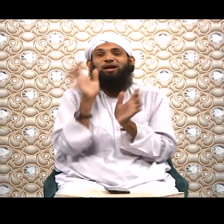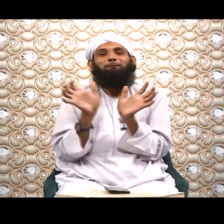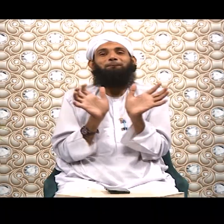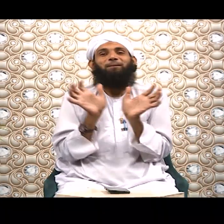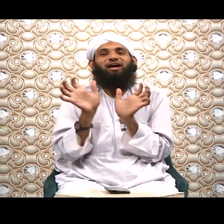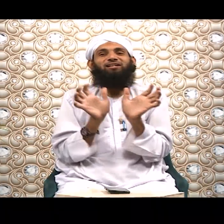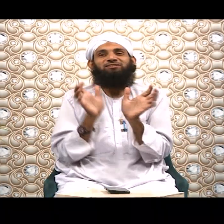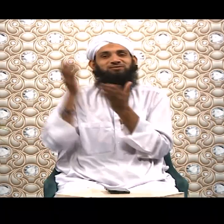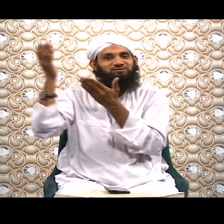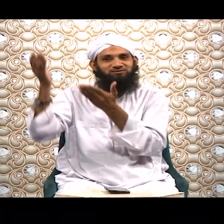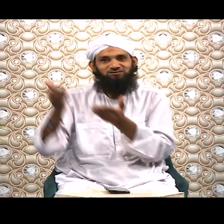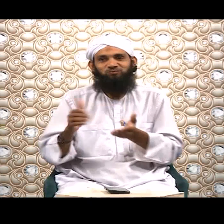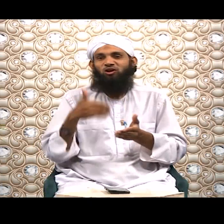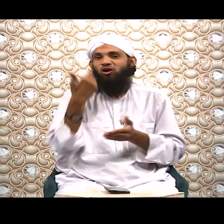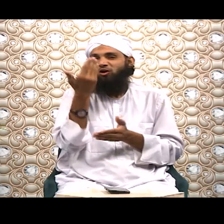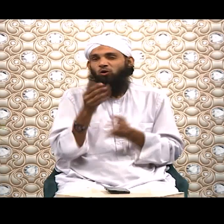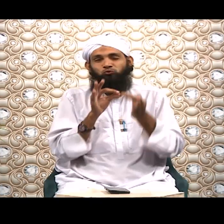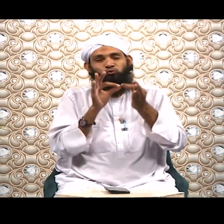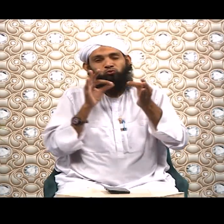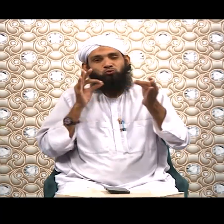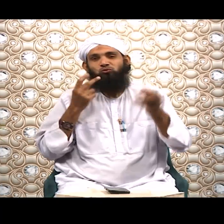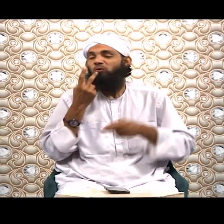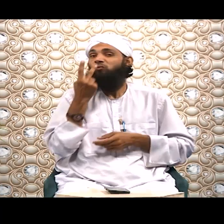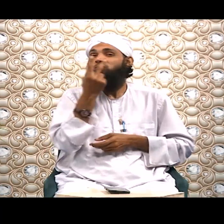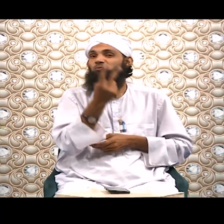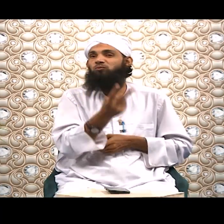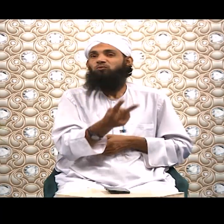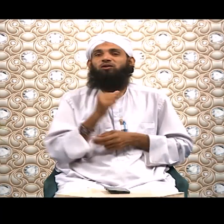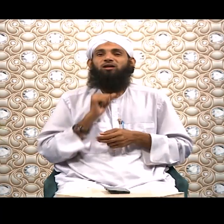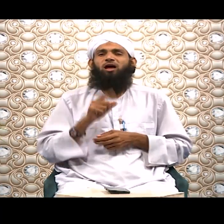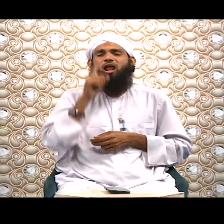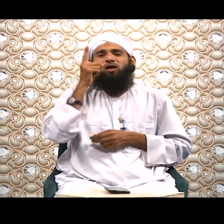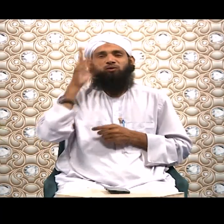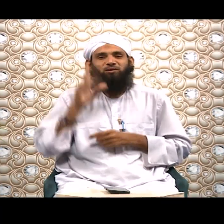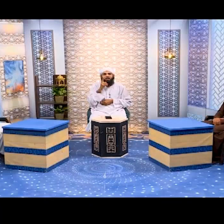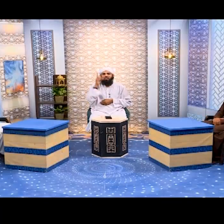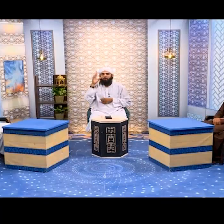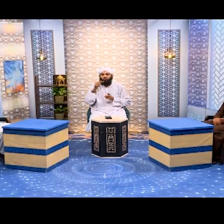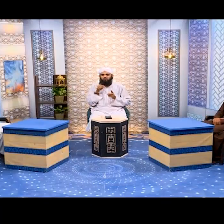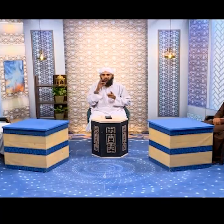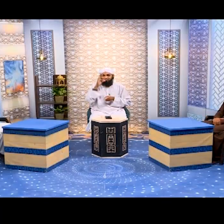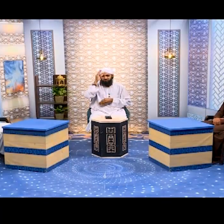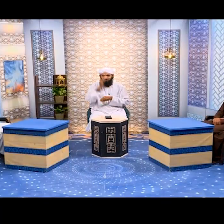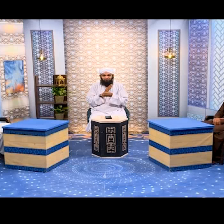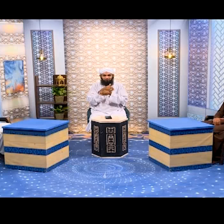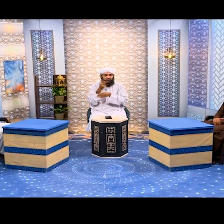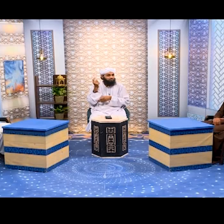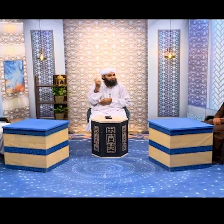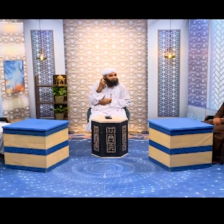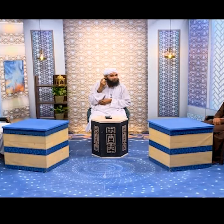تشریف لائے، اور دور سے اونچی آواز میں فرمایا، اللہ اکبر، اللہ اکبر۔ جب حضرت ابراہیم علیہ السلام نے یہ آواز سنی